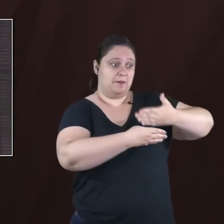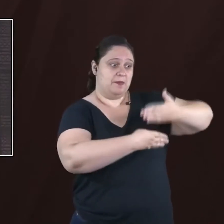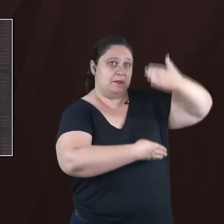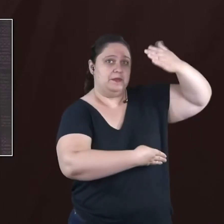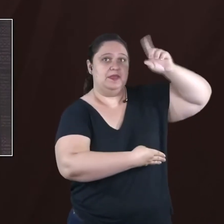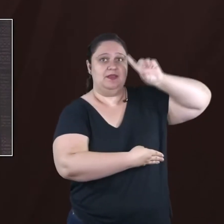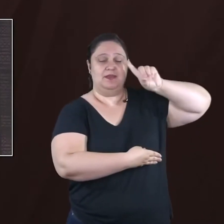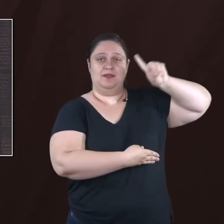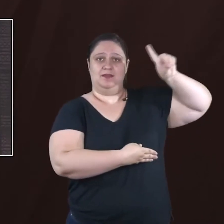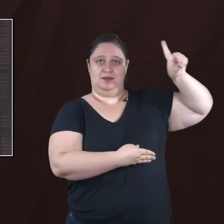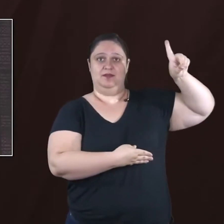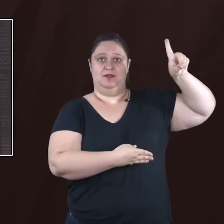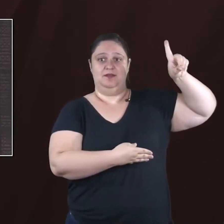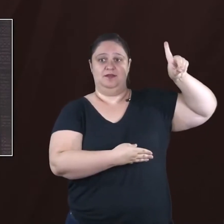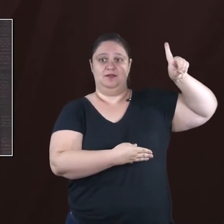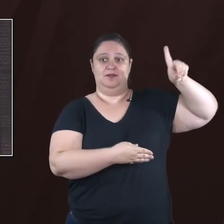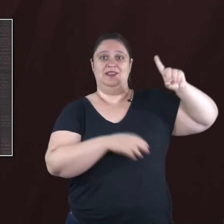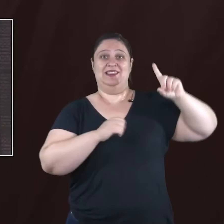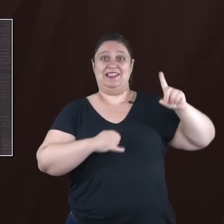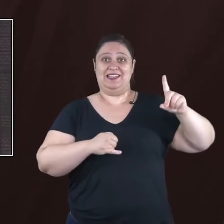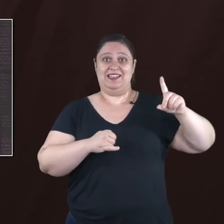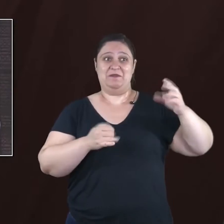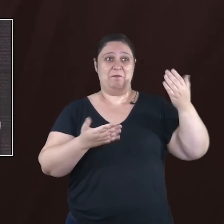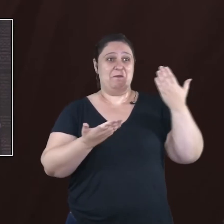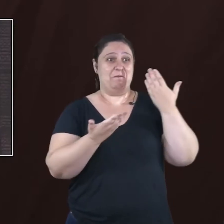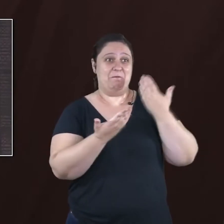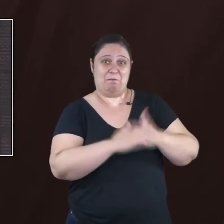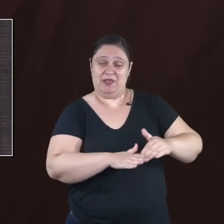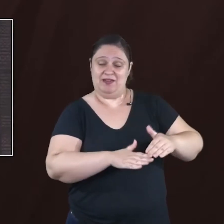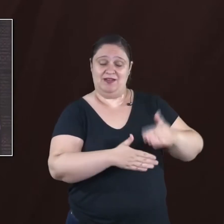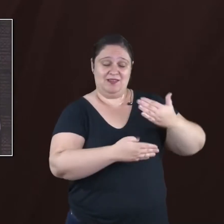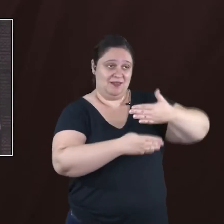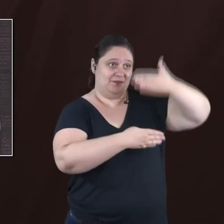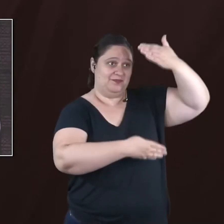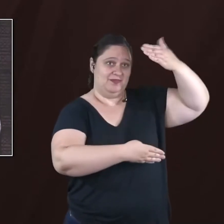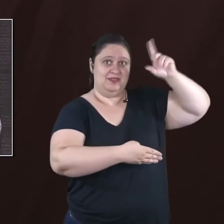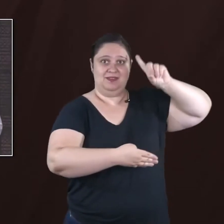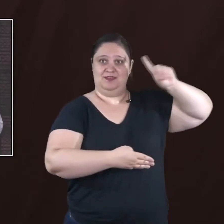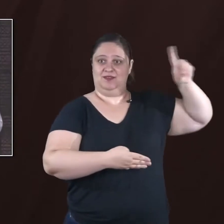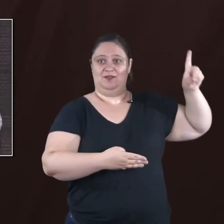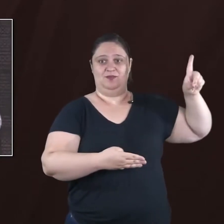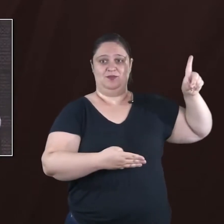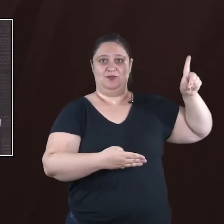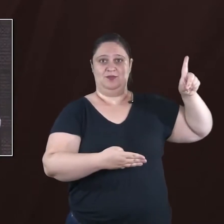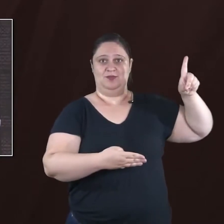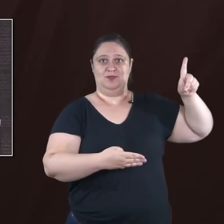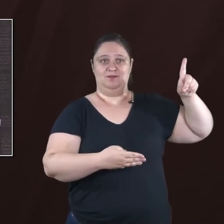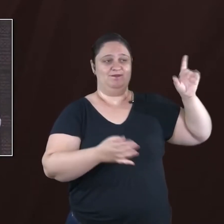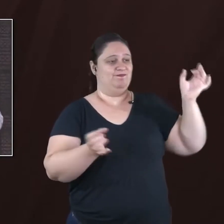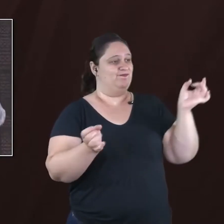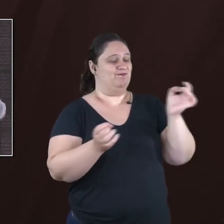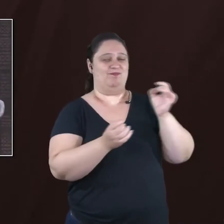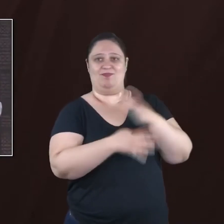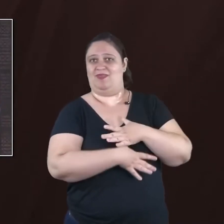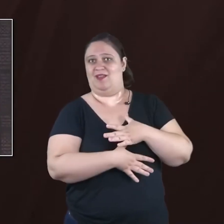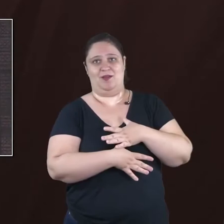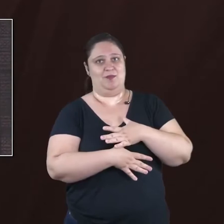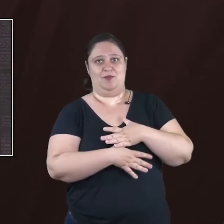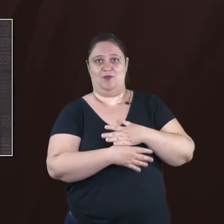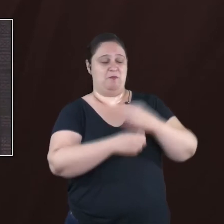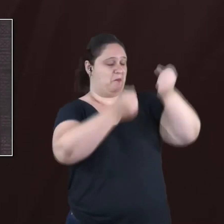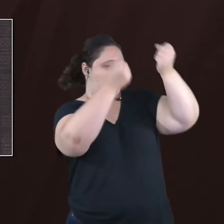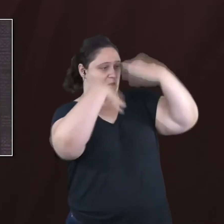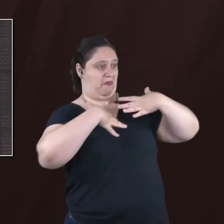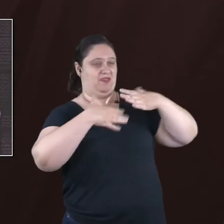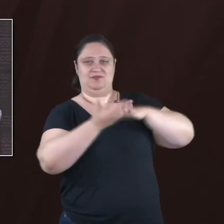de Deus. Porque se perdemos a presença de Deus, irmãos, nós perdemos a unção. Hoje é a era do